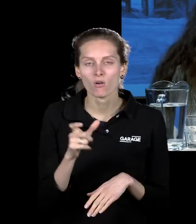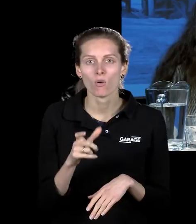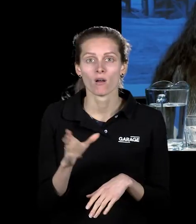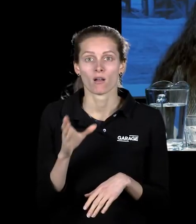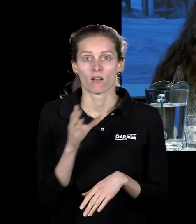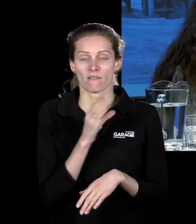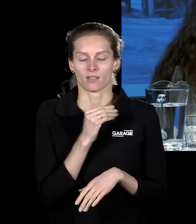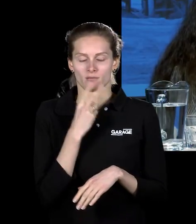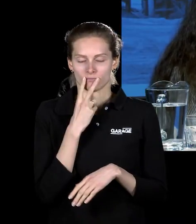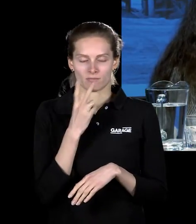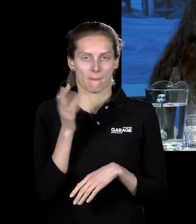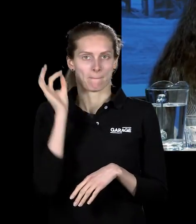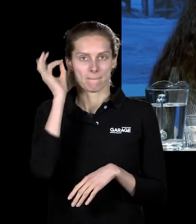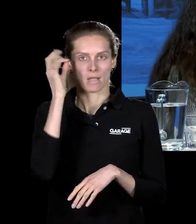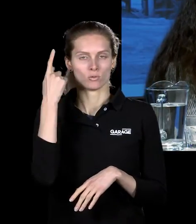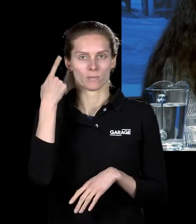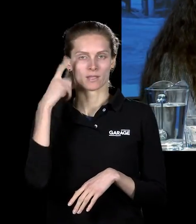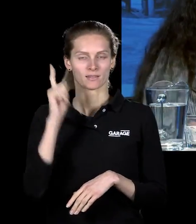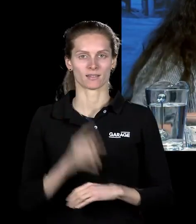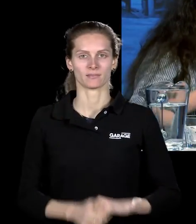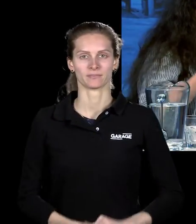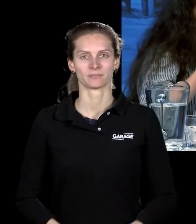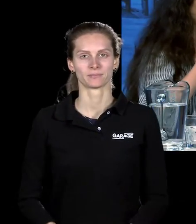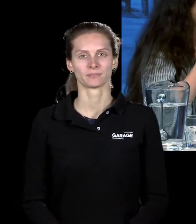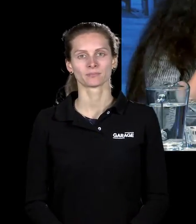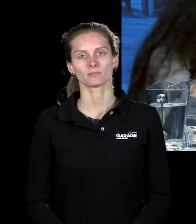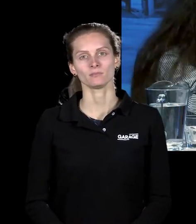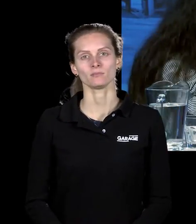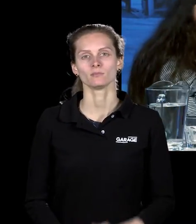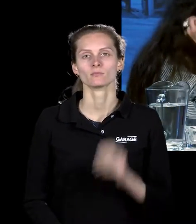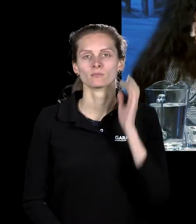кажется безумной. Это действительно очень вот за всем этим как бы нейтральный,